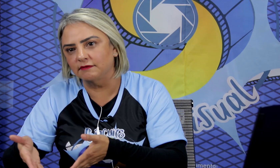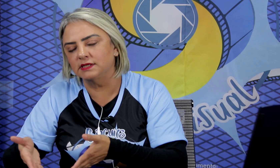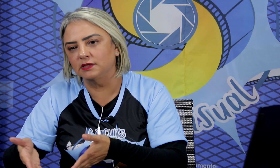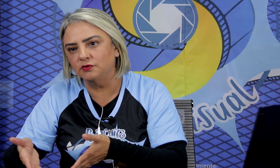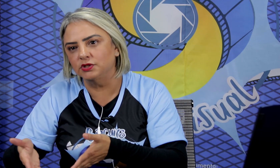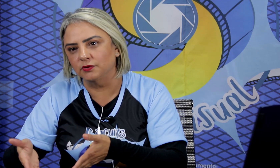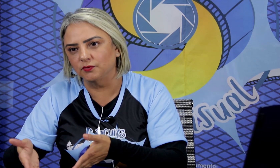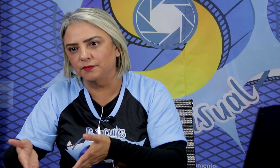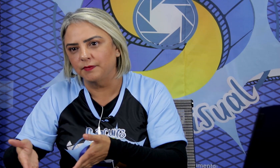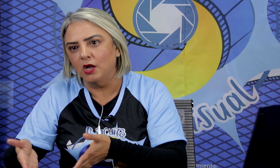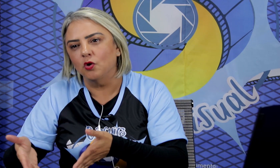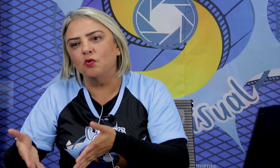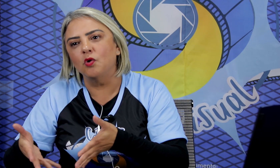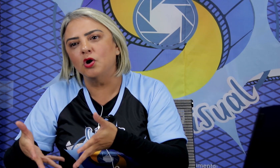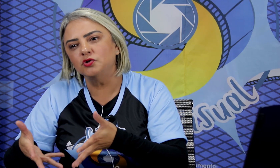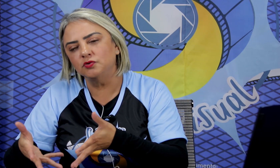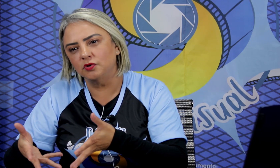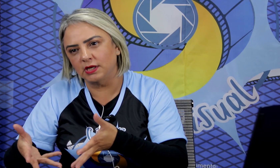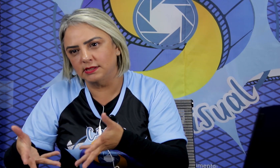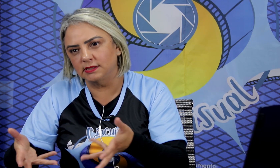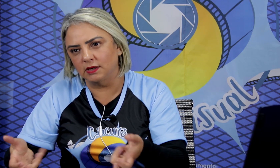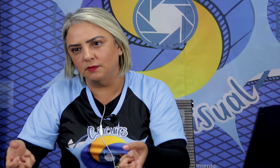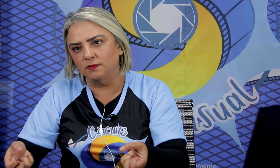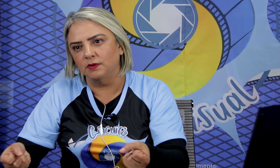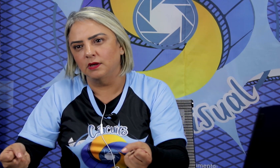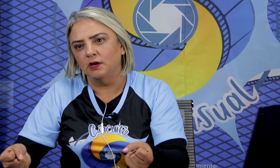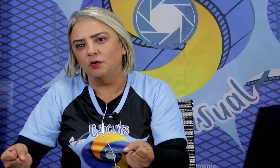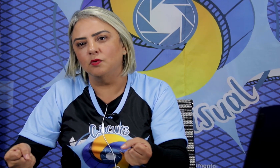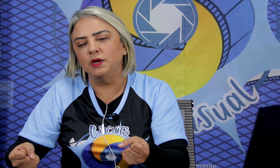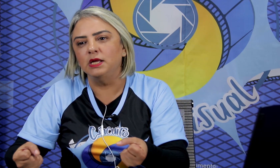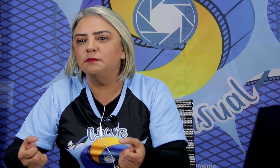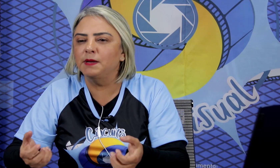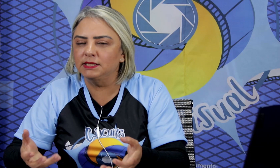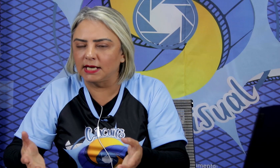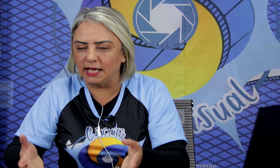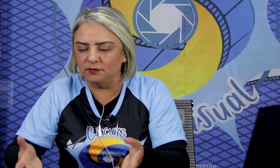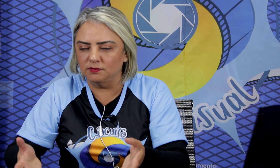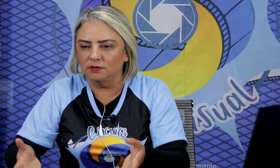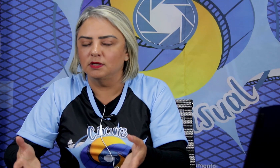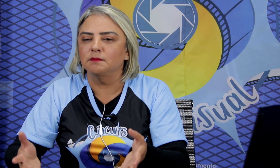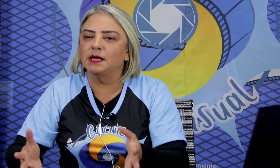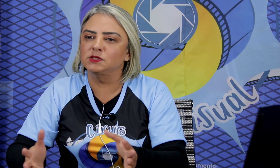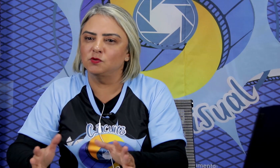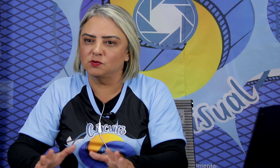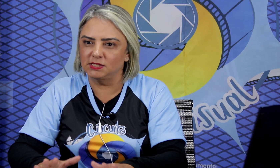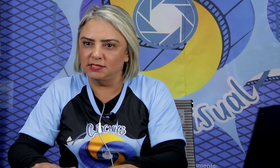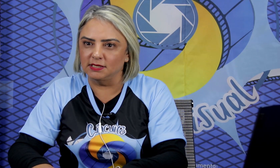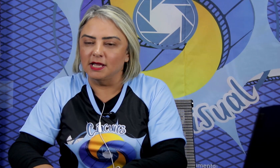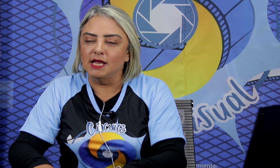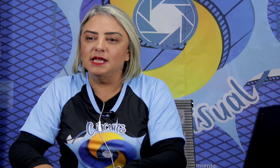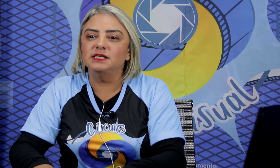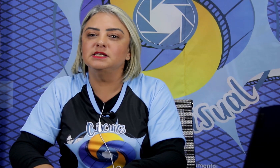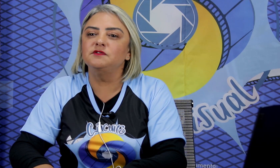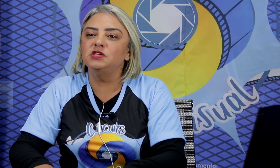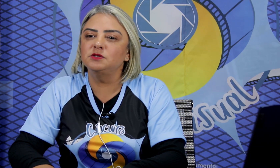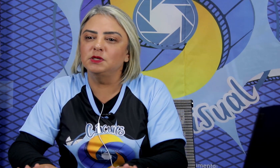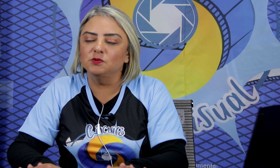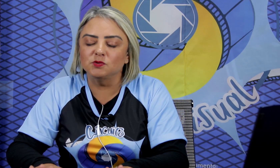sendo dito. Com ódio no coração, com o rim empedrado, mas eu consegui. E esses 20 minutos